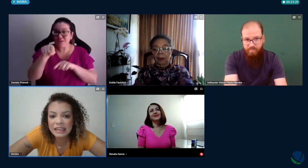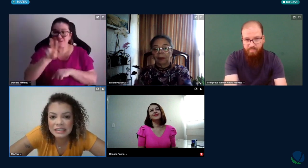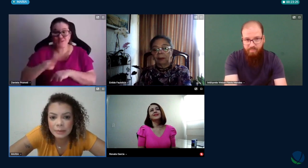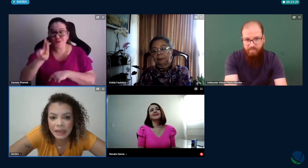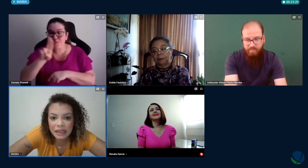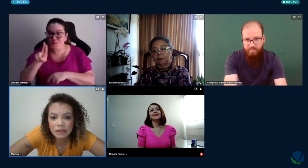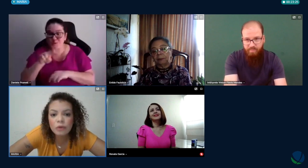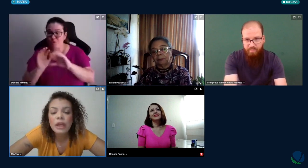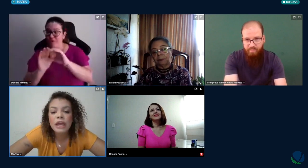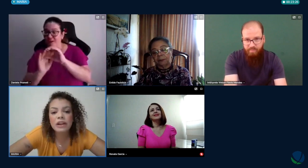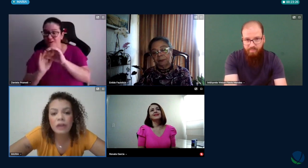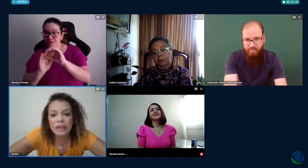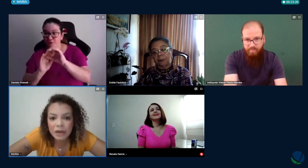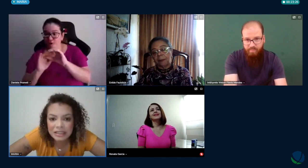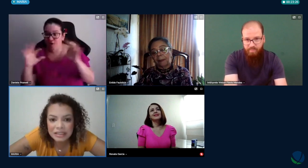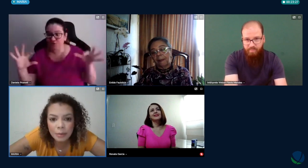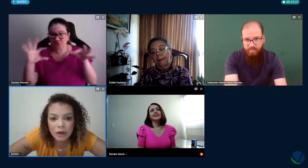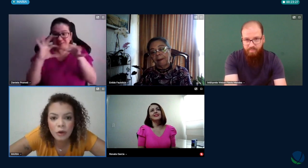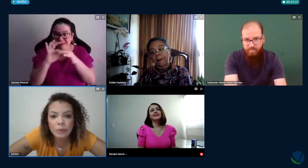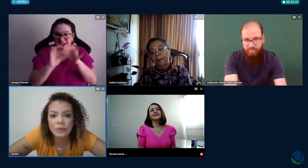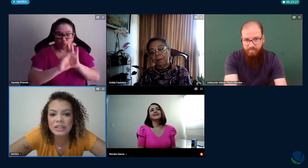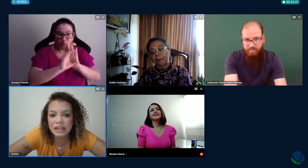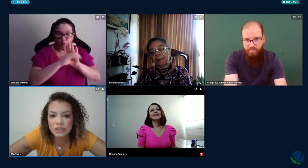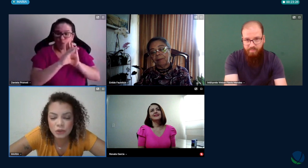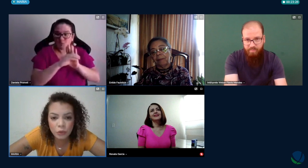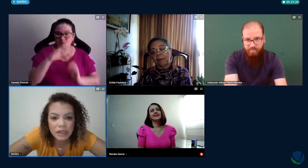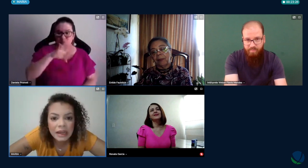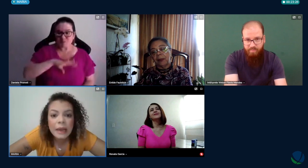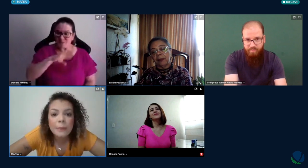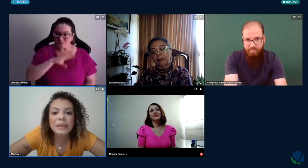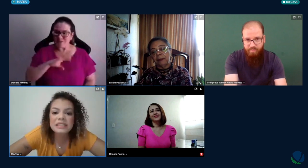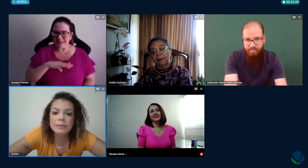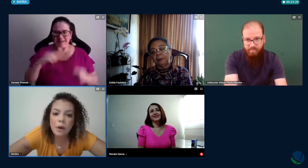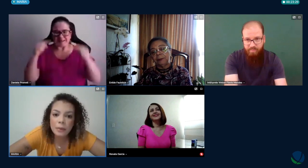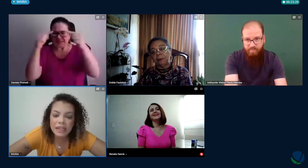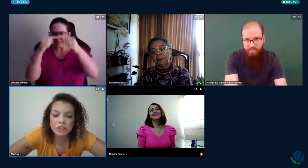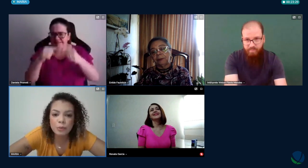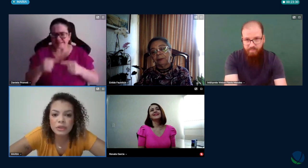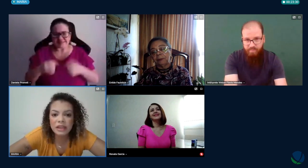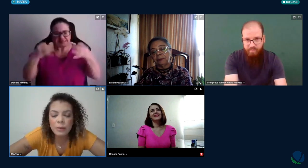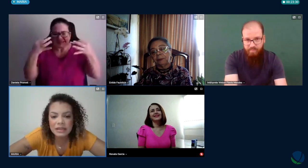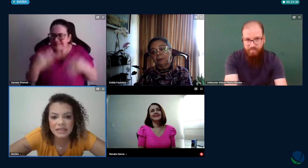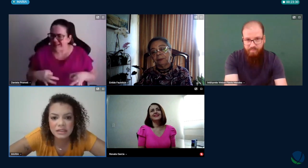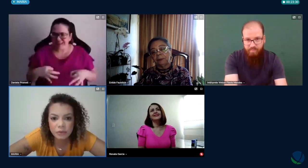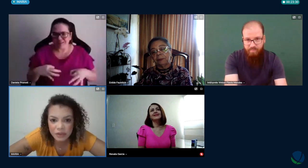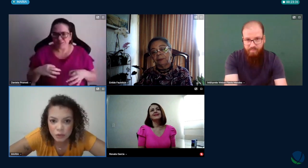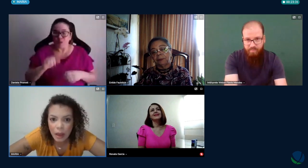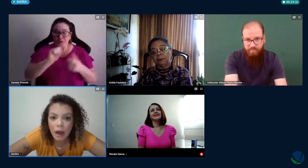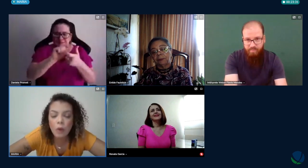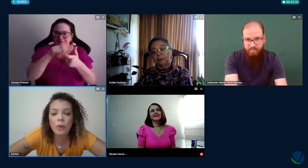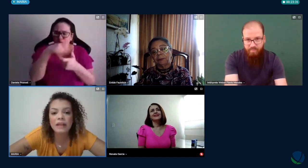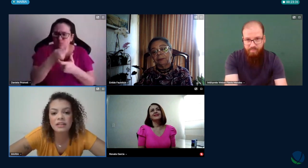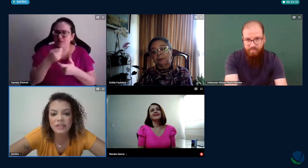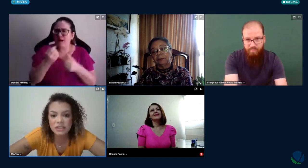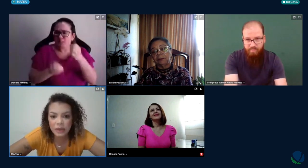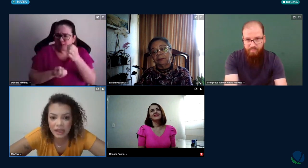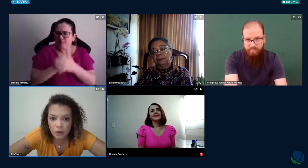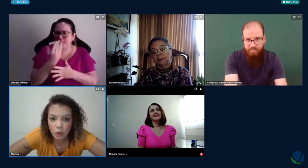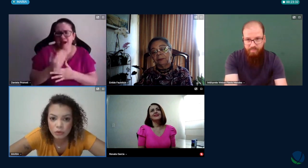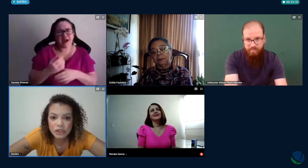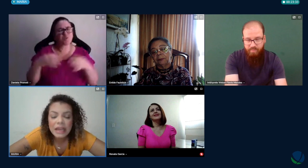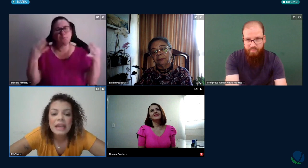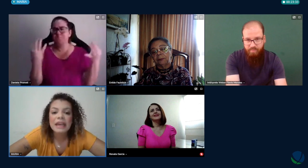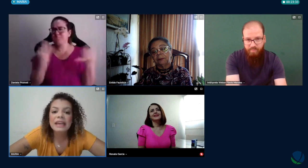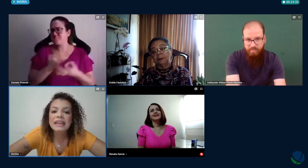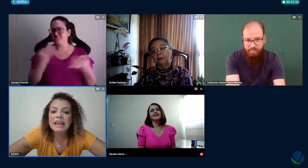trazer enriquecimento e colaboração para a comunidade surda, principalmente por ter um acesso visual através do